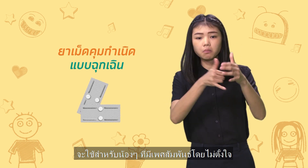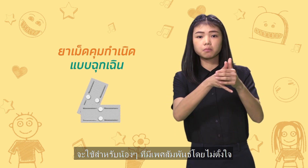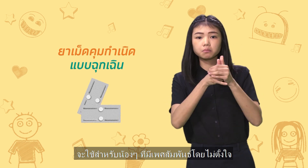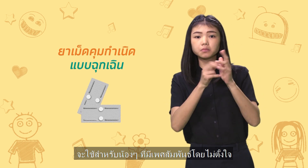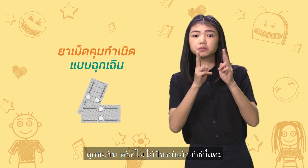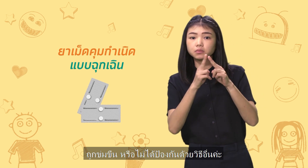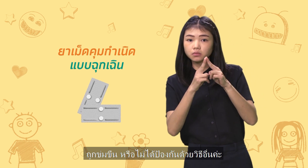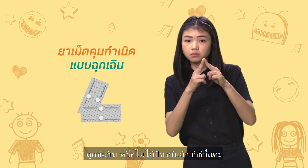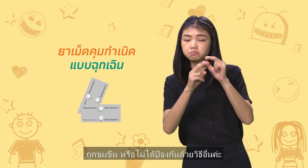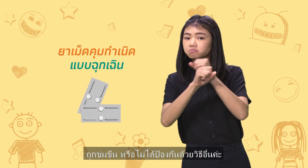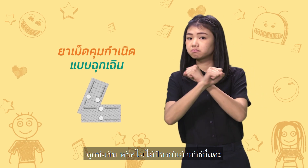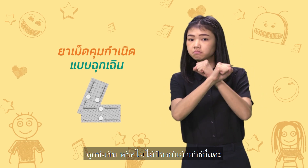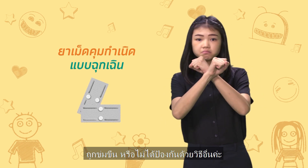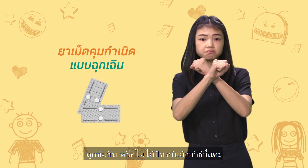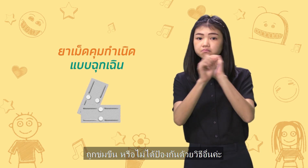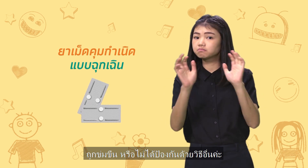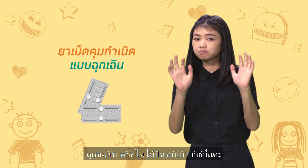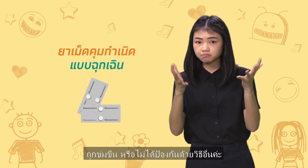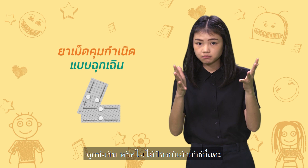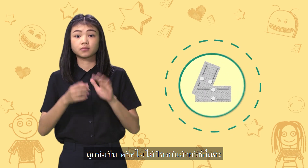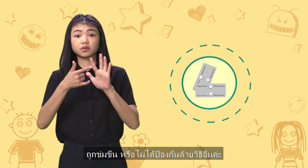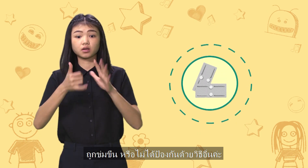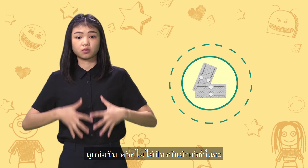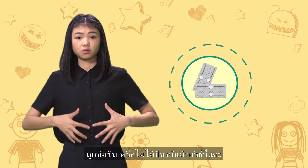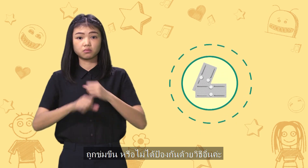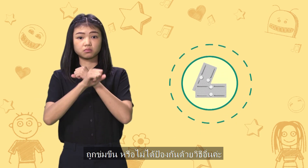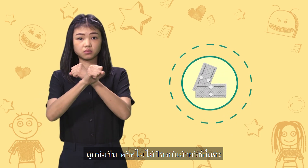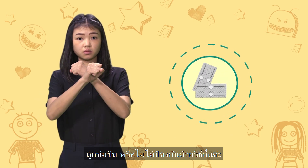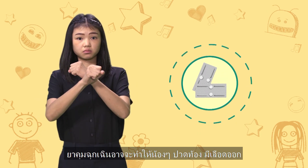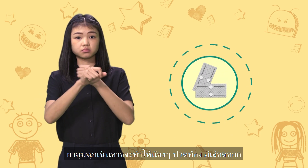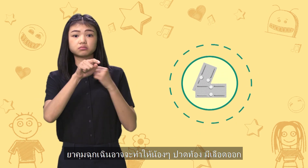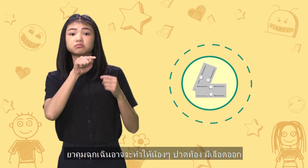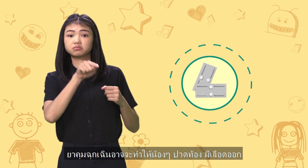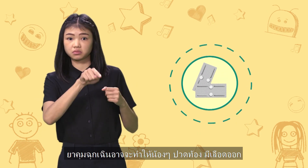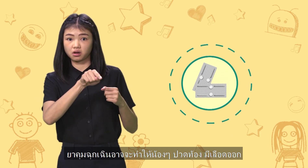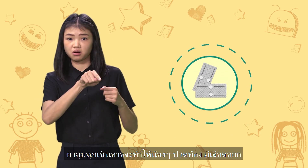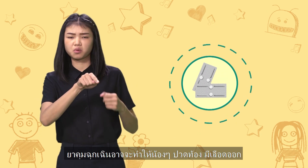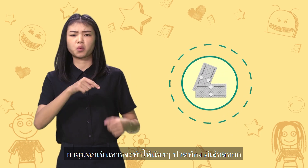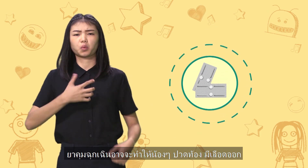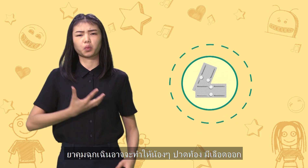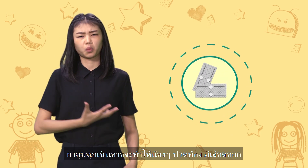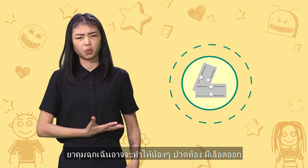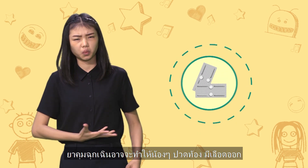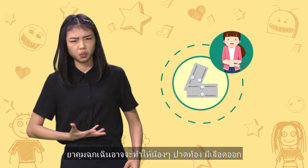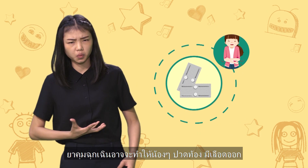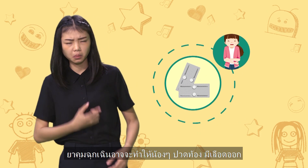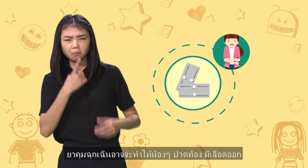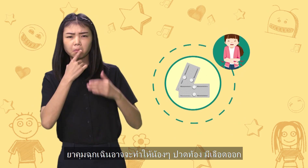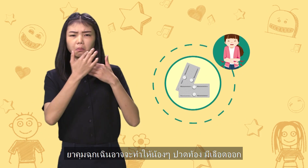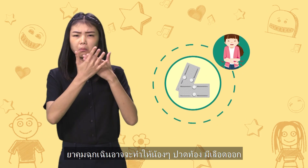ใจถูกข่มขืนหรือไม่ได้ป้องกันด้วยวิธีอื่นค่ะยาคุมฉุกเฉินอาจจะทำให้น้องๆปวดท้อง